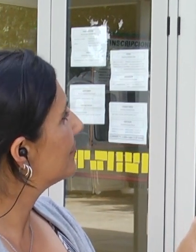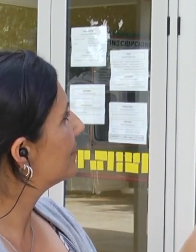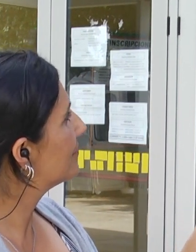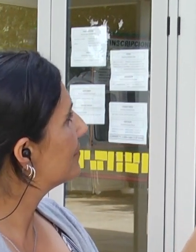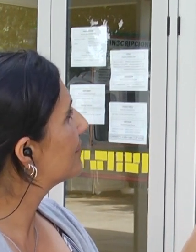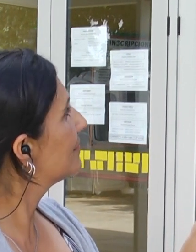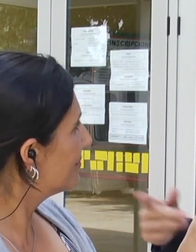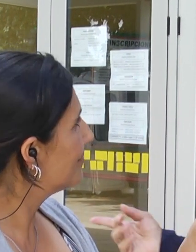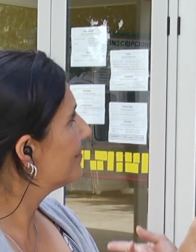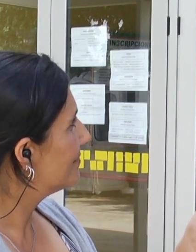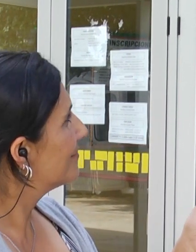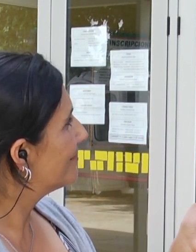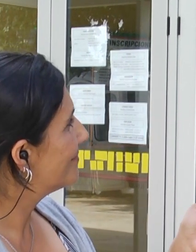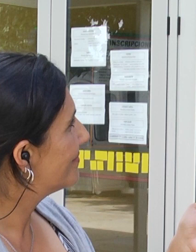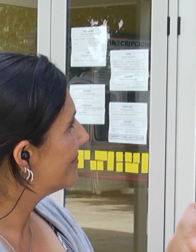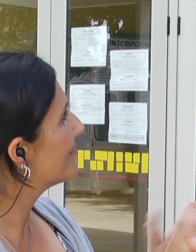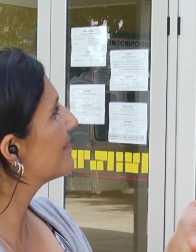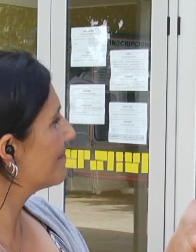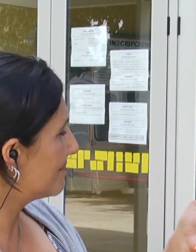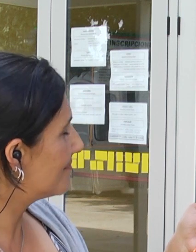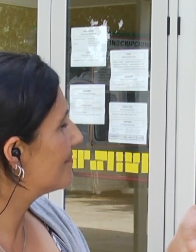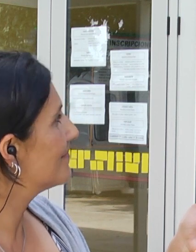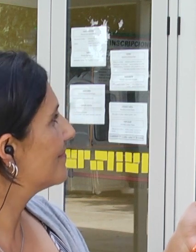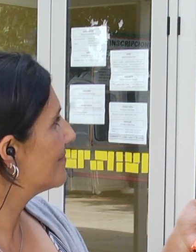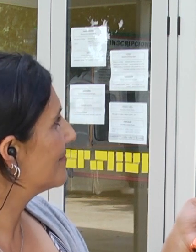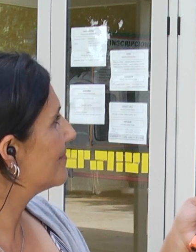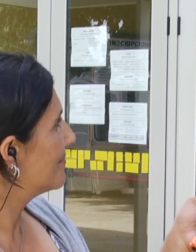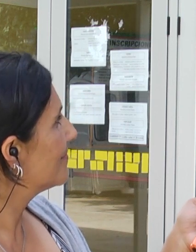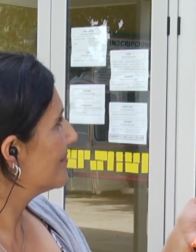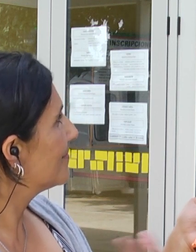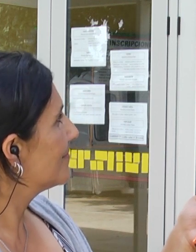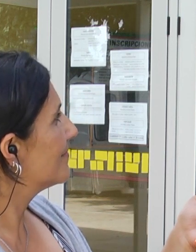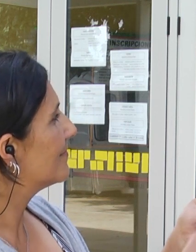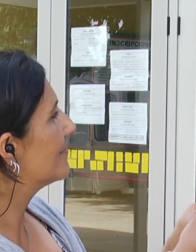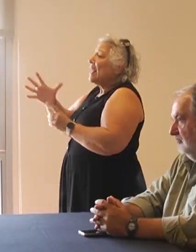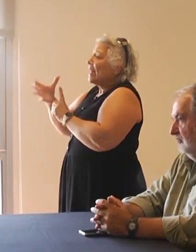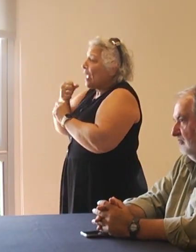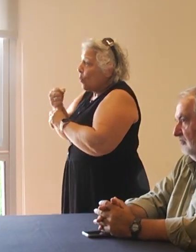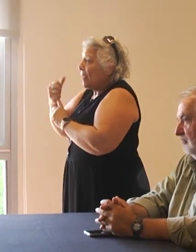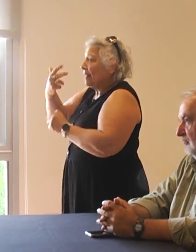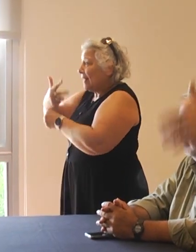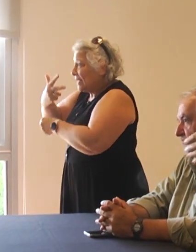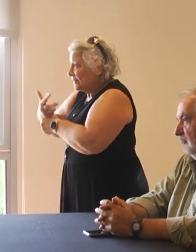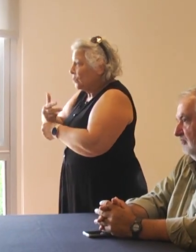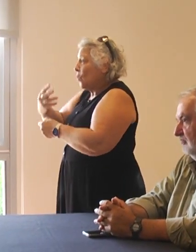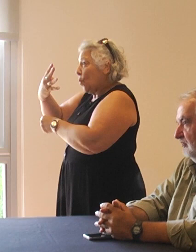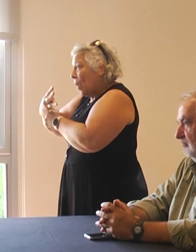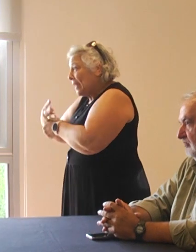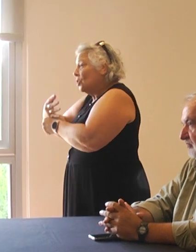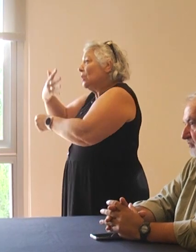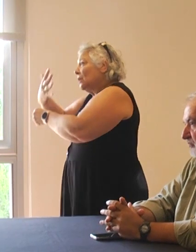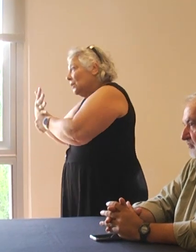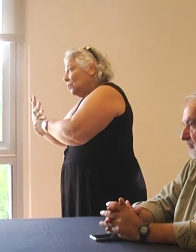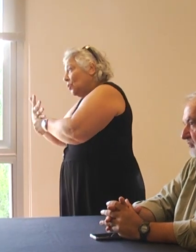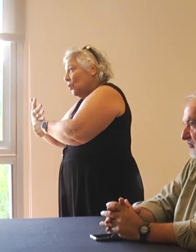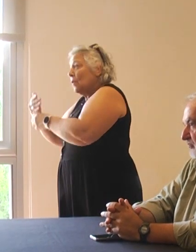de Liana González, que además sigue en el cargo y eso nos ha ayudado un poco, nos ha hecho más fácil ahora desde la gestión, desde el municipio, nos